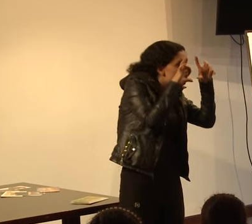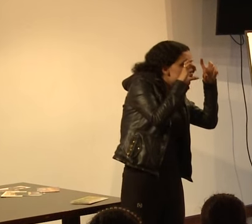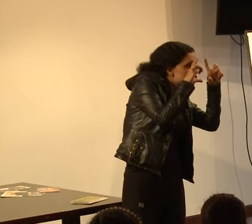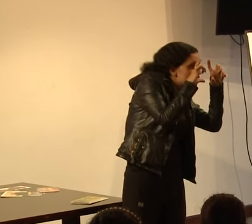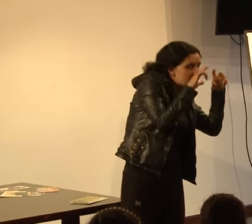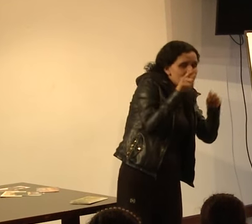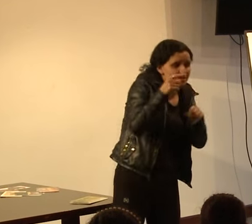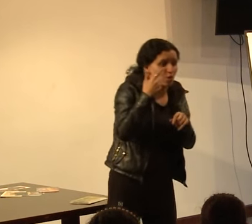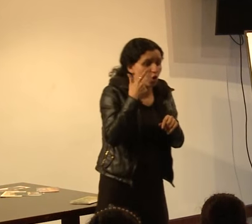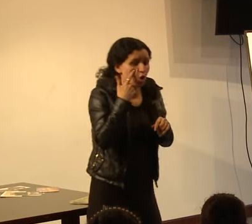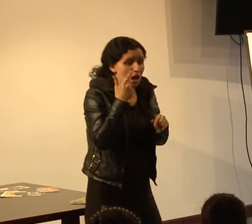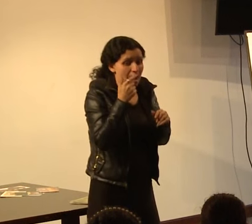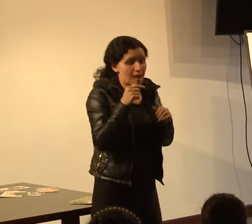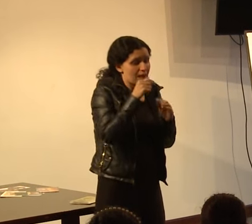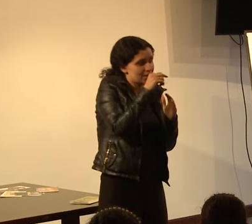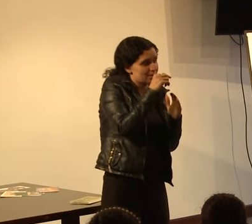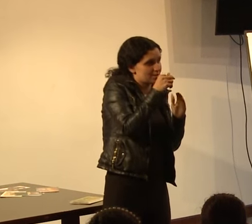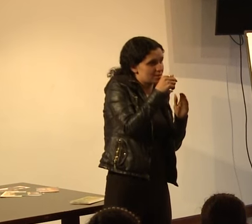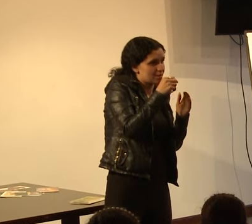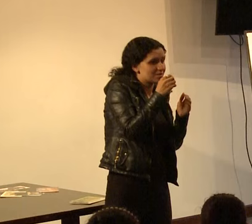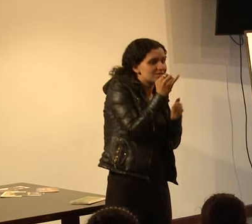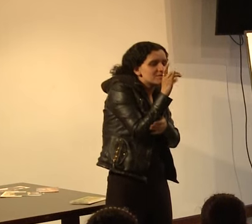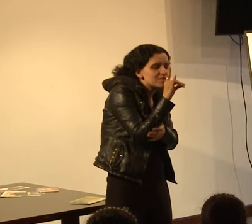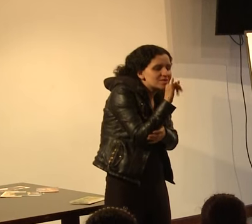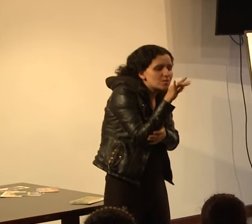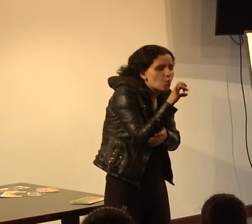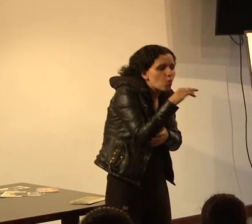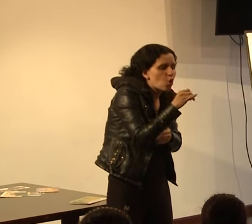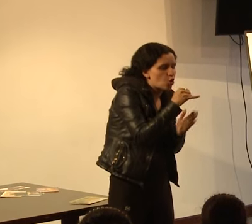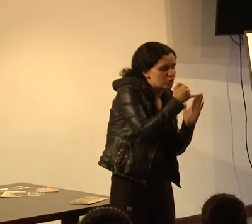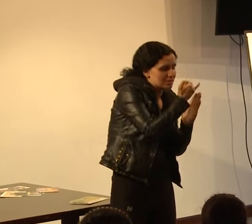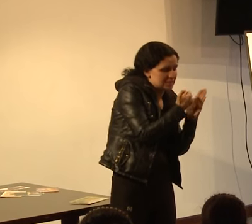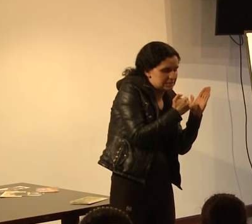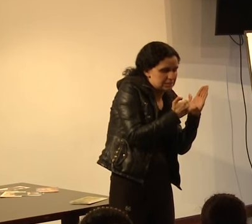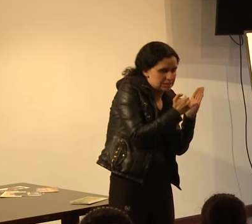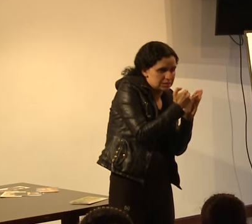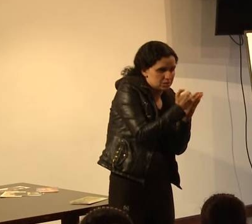la mancha y al dibujo lo hace la línea, ¿qué hace a la fotografía? Fotografía.